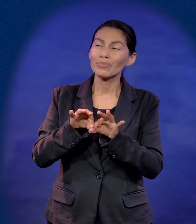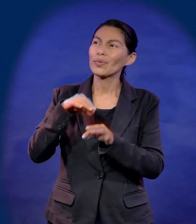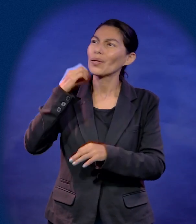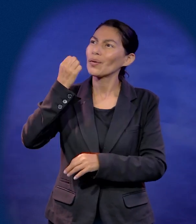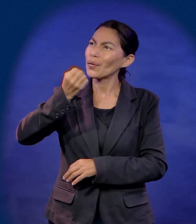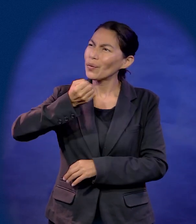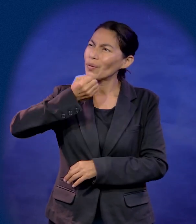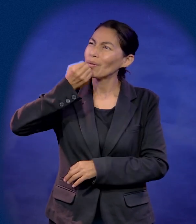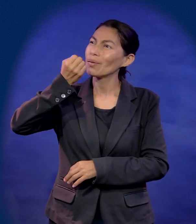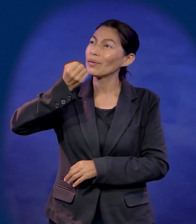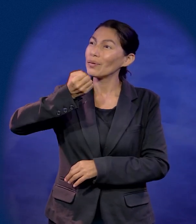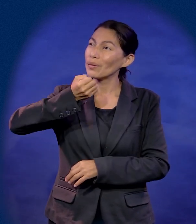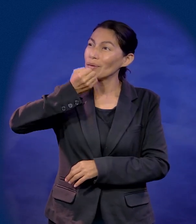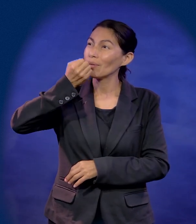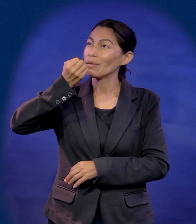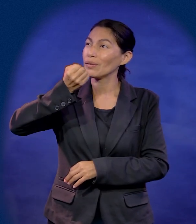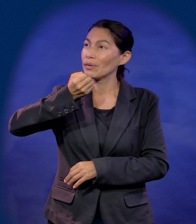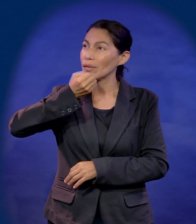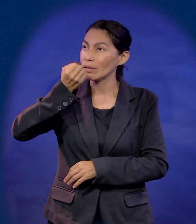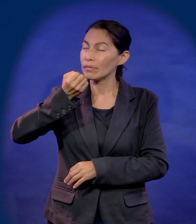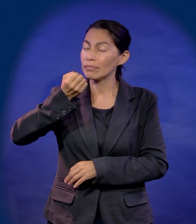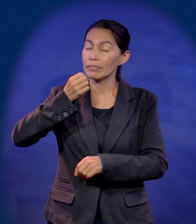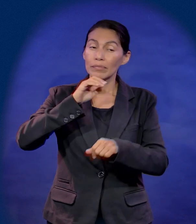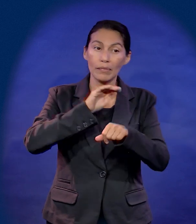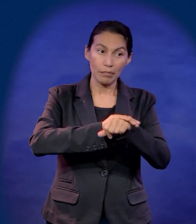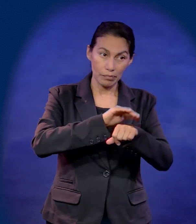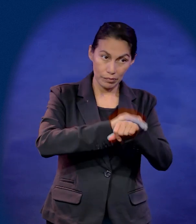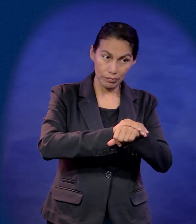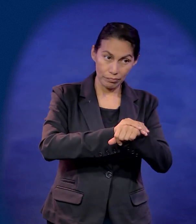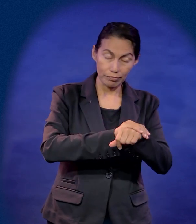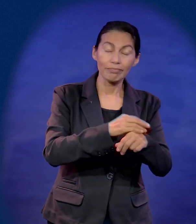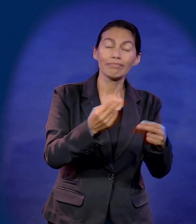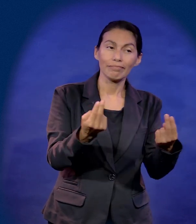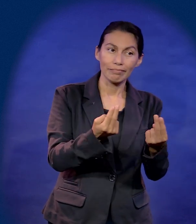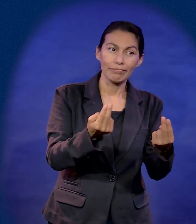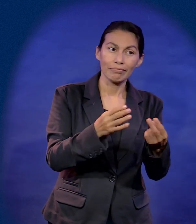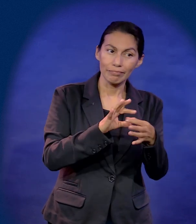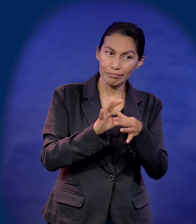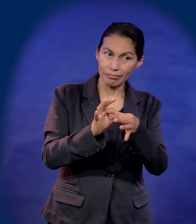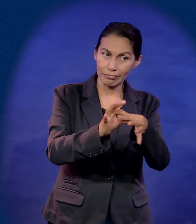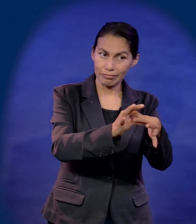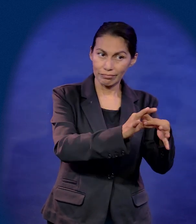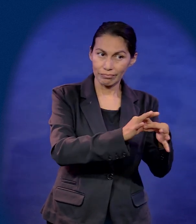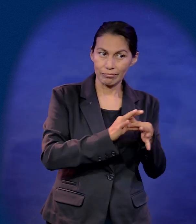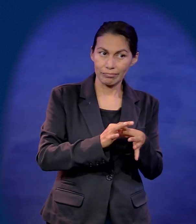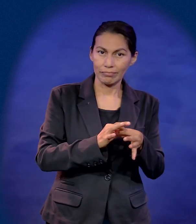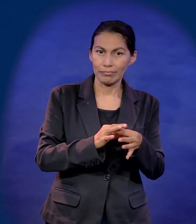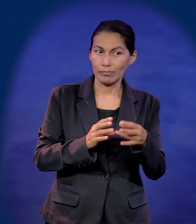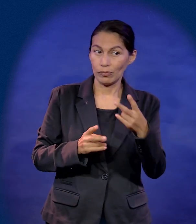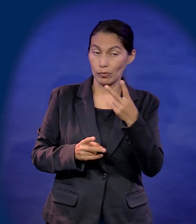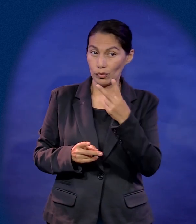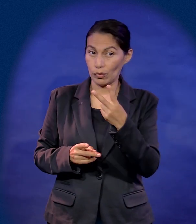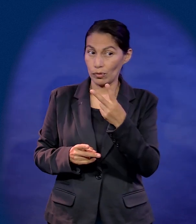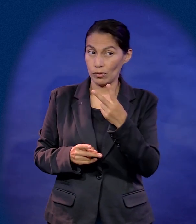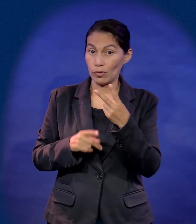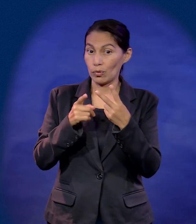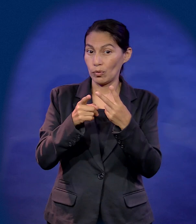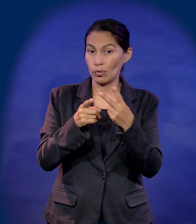Ore a su Dios. Algo muy importante. Vas a necesitar amigos.